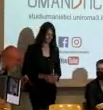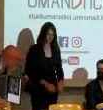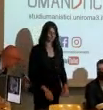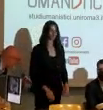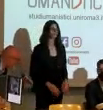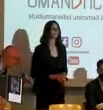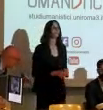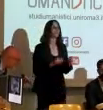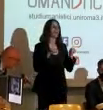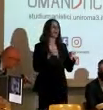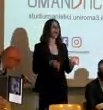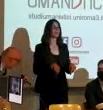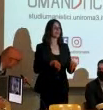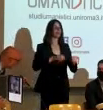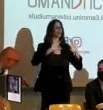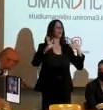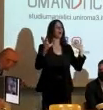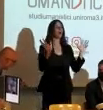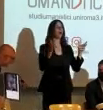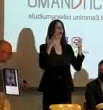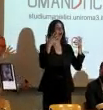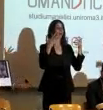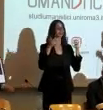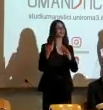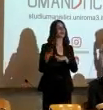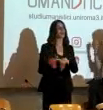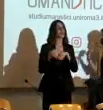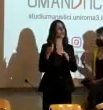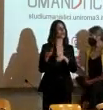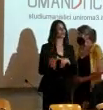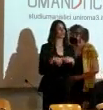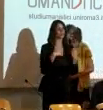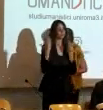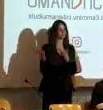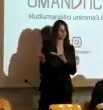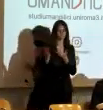Allora, arte e archeologia, si accomodi.